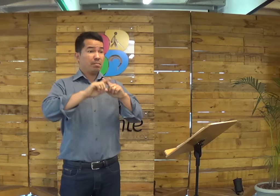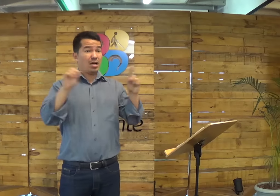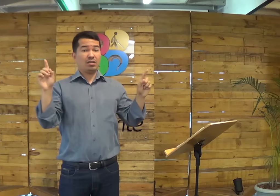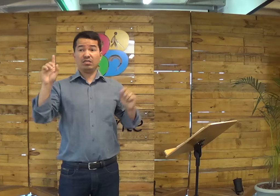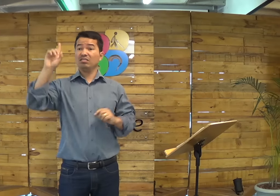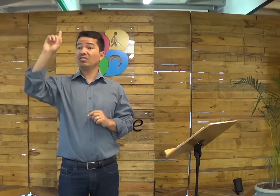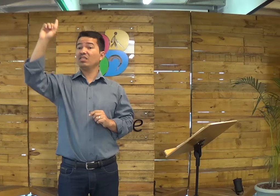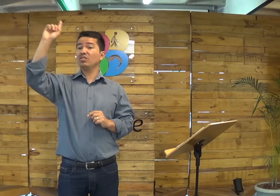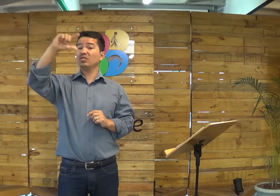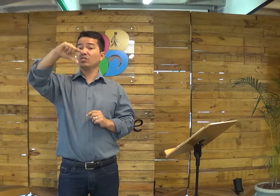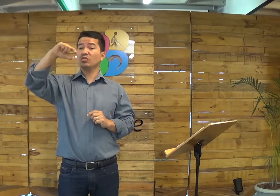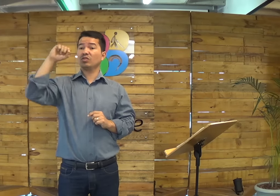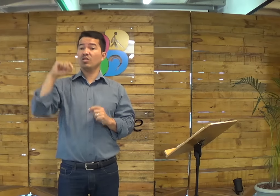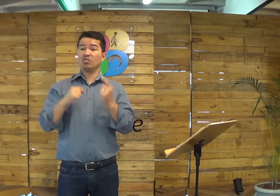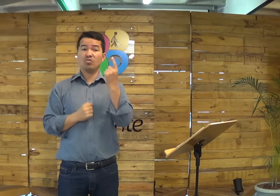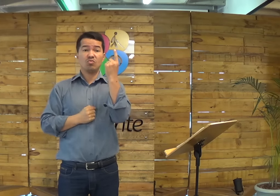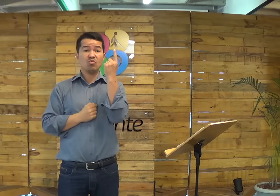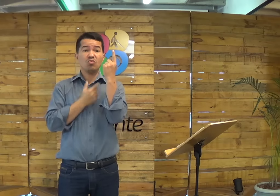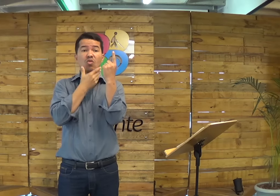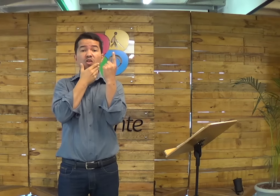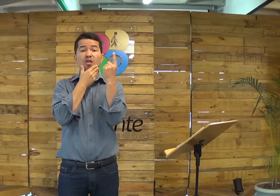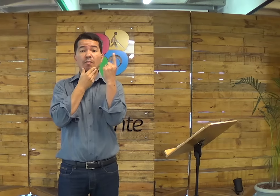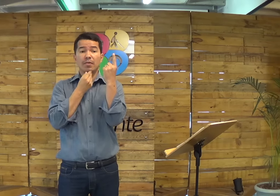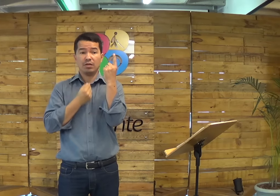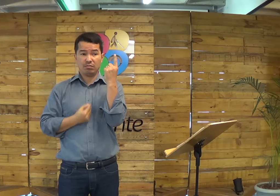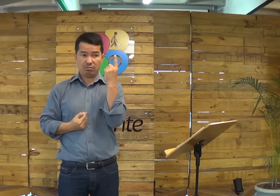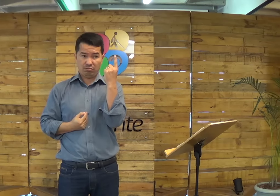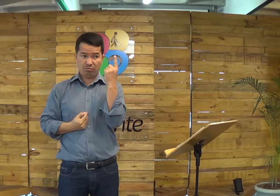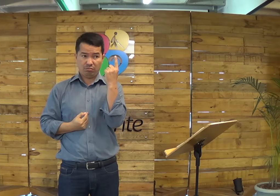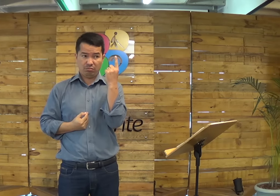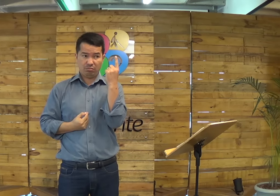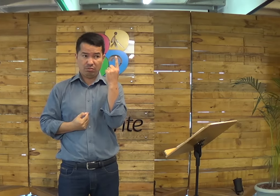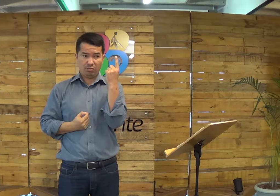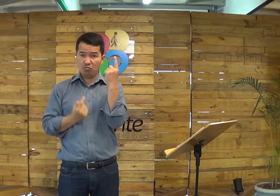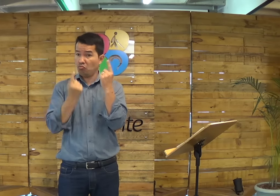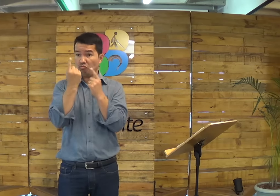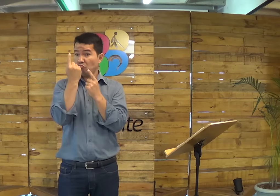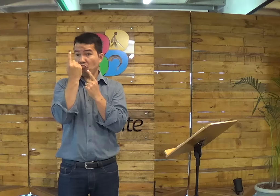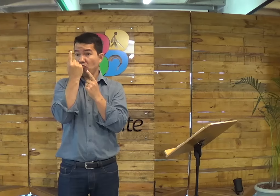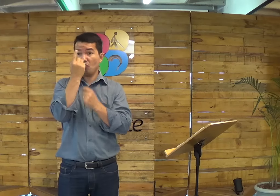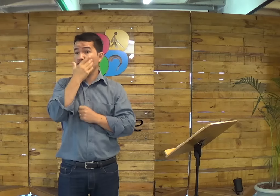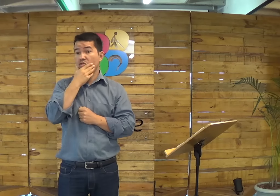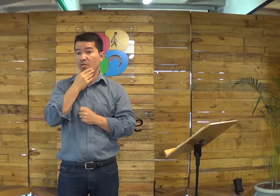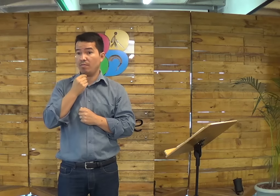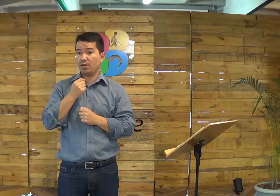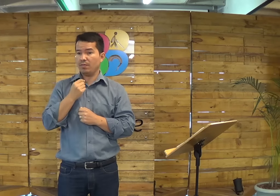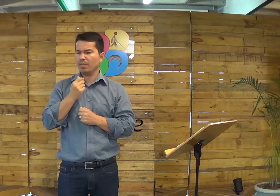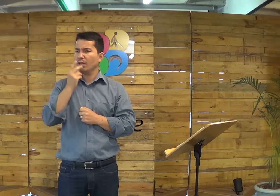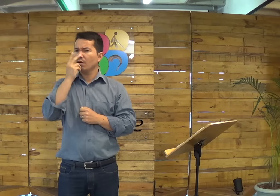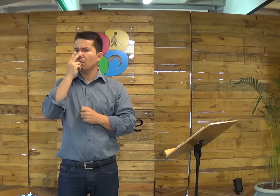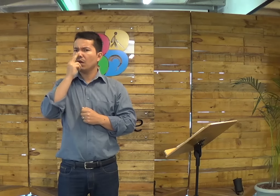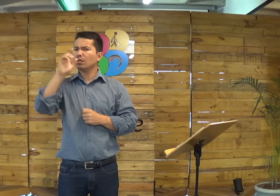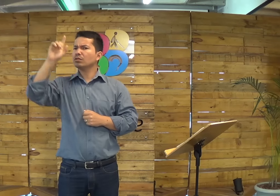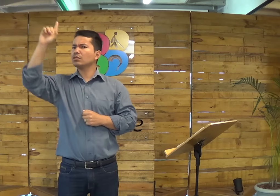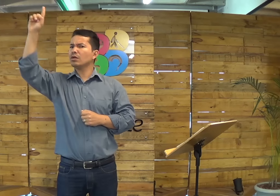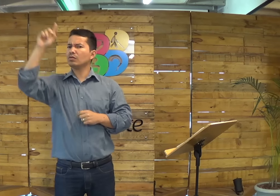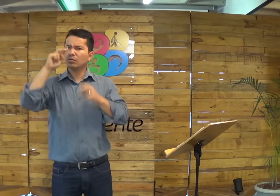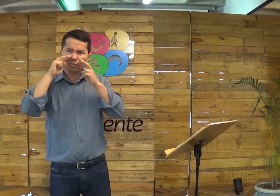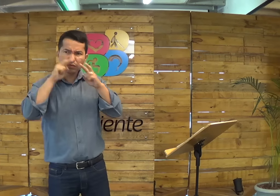horrível mas Deus ele escolheu um homem um só um eu acho